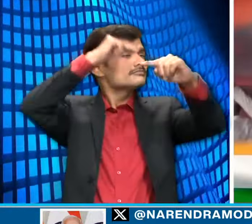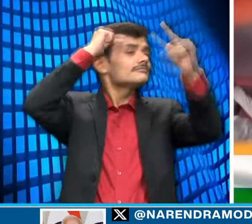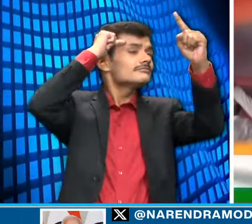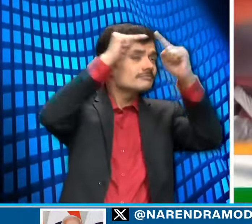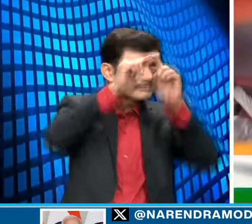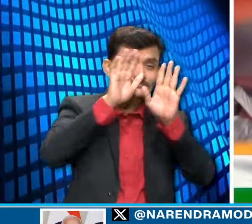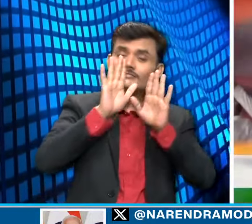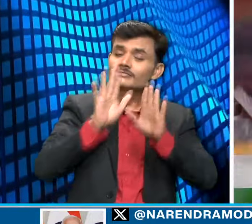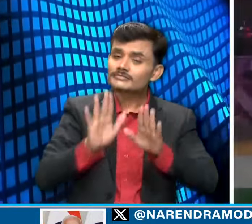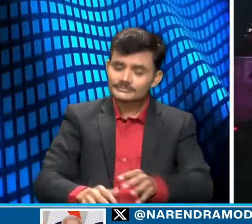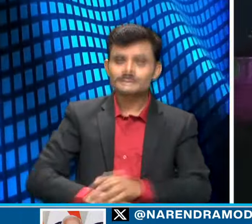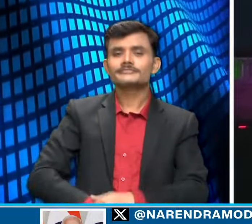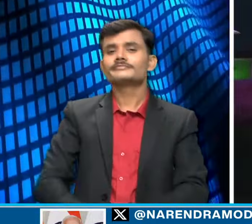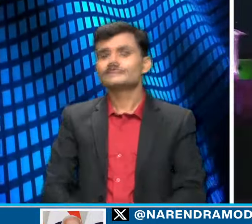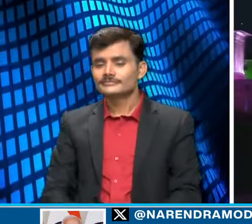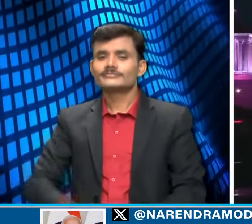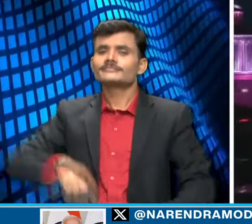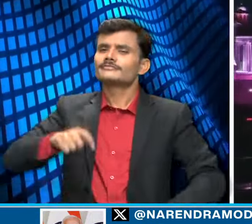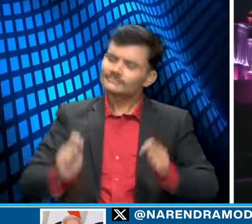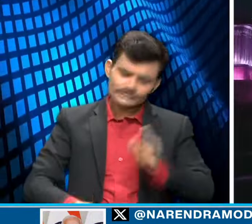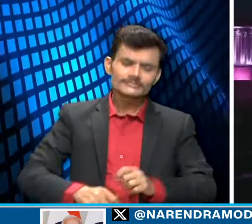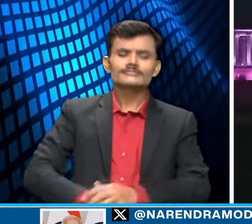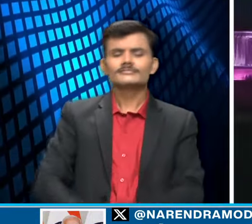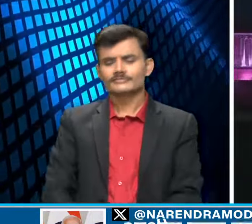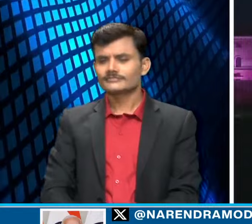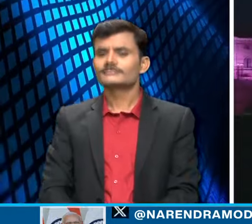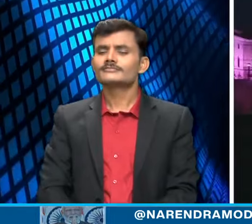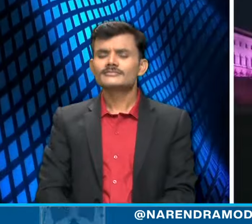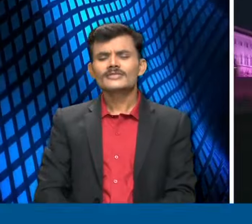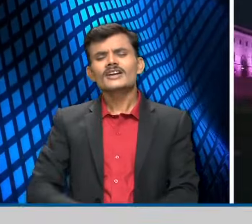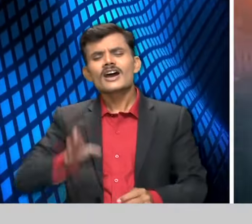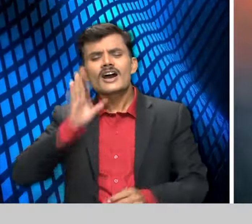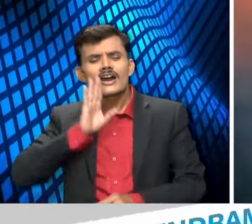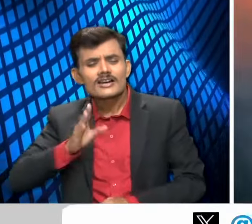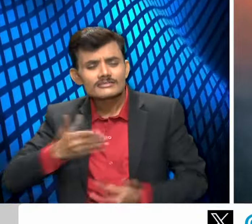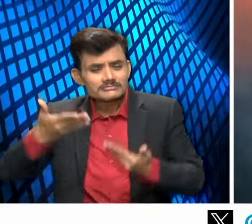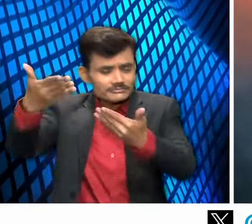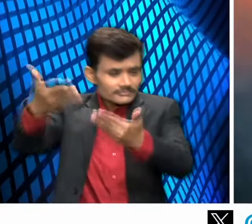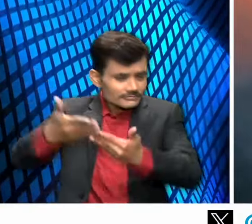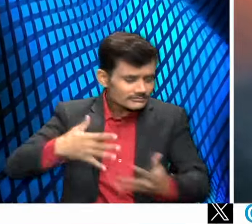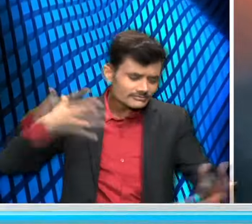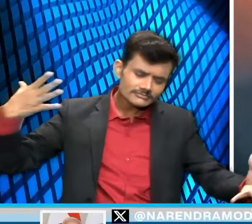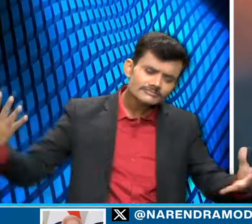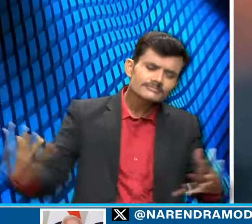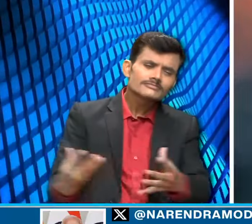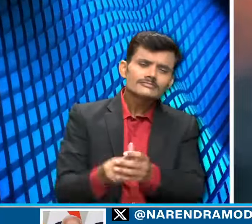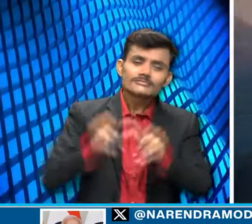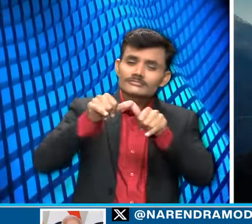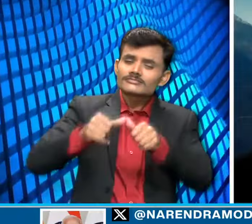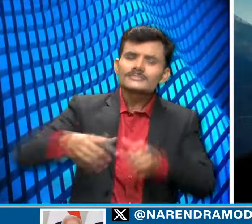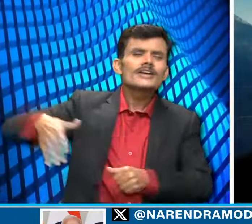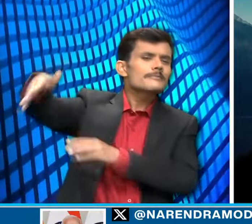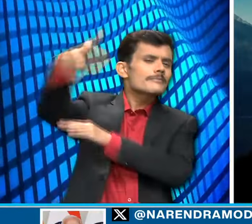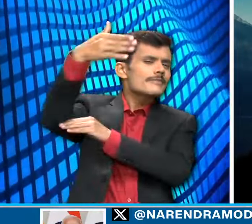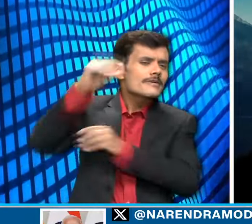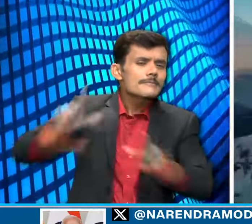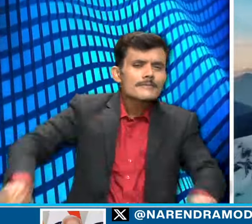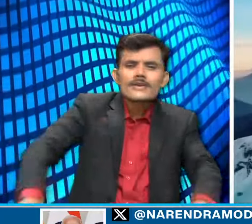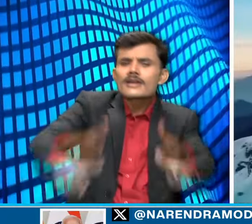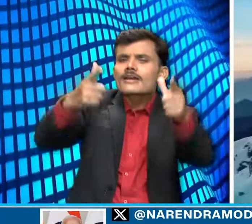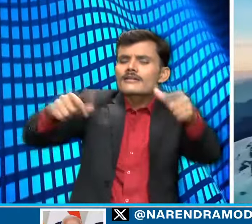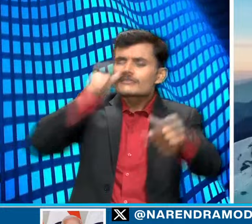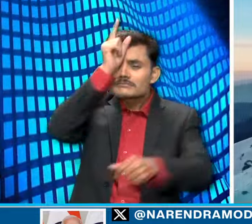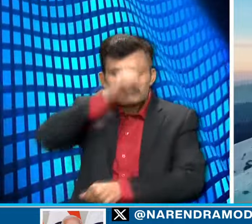بھارت کے لیے بھا کے ارجہ می رتا